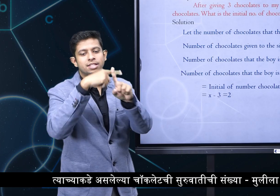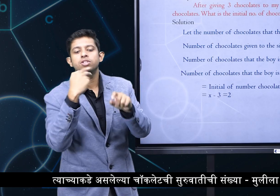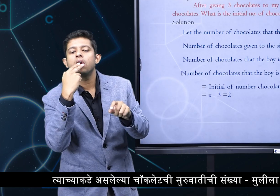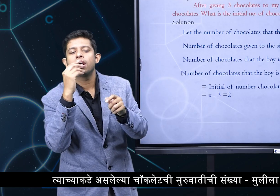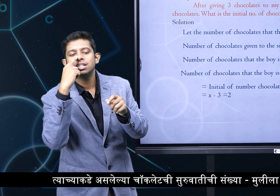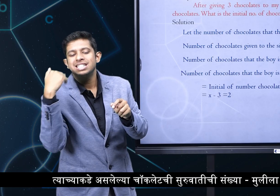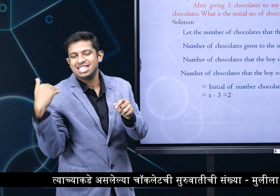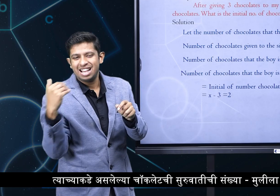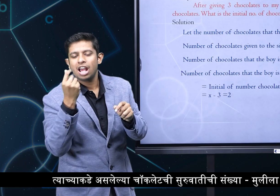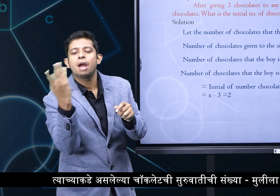दिलेली चॉकलेटची संख्या.